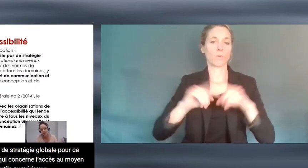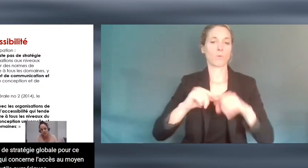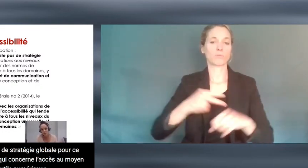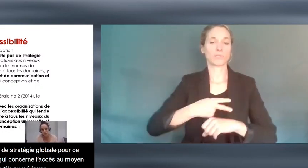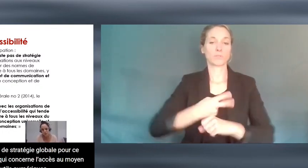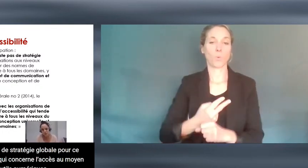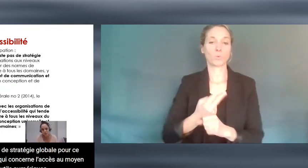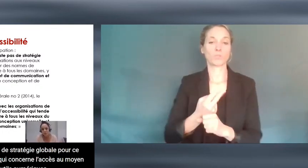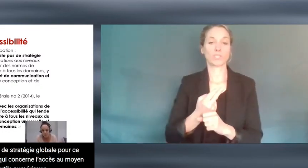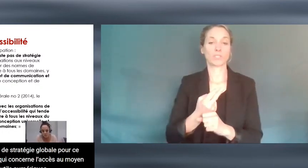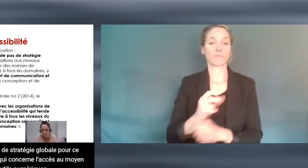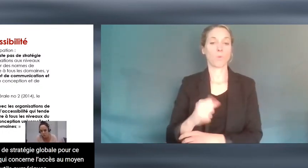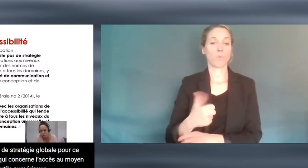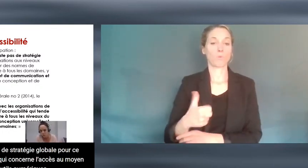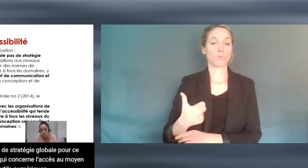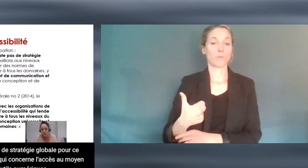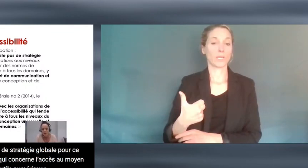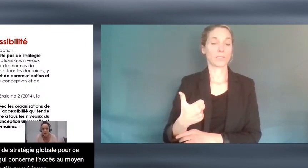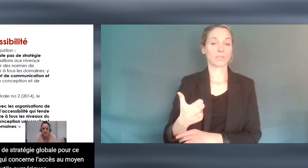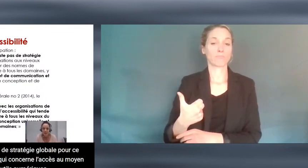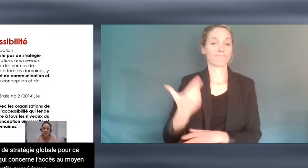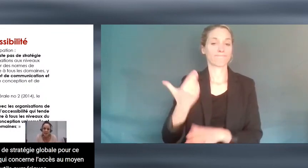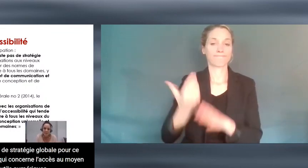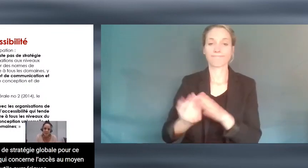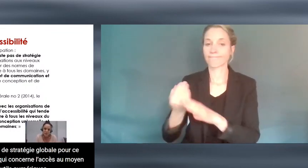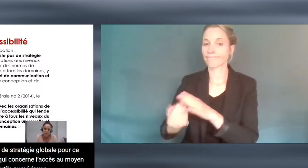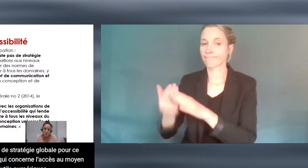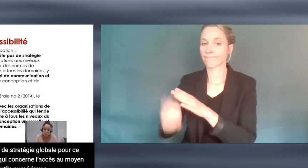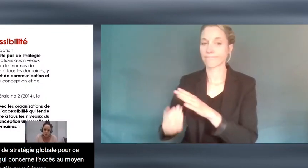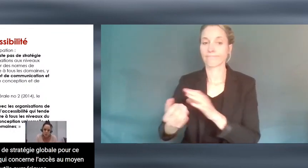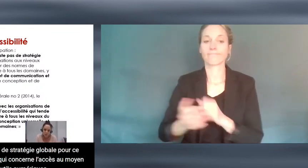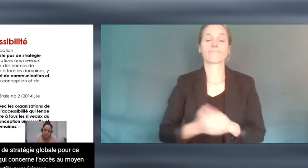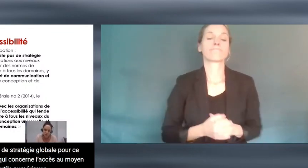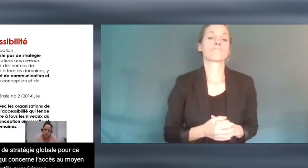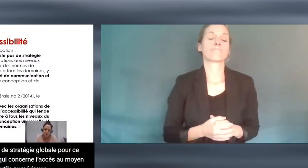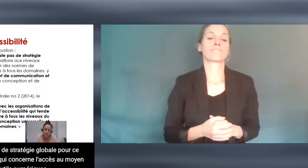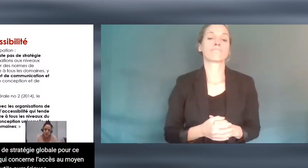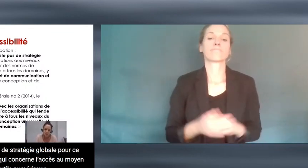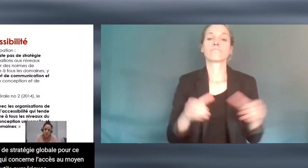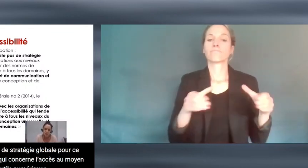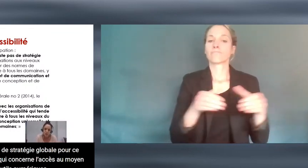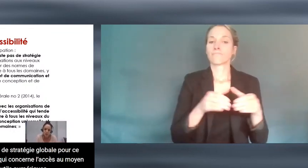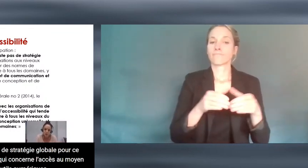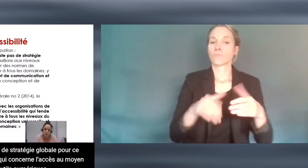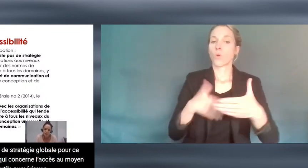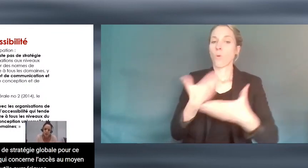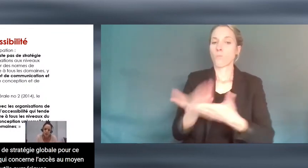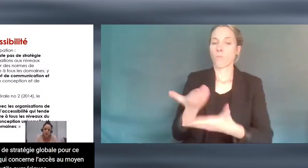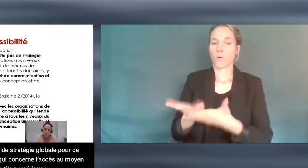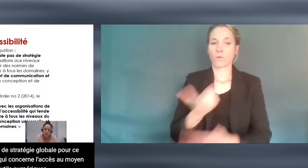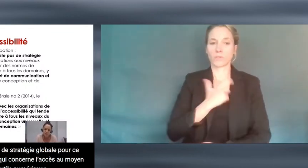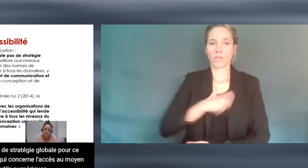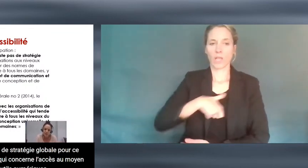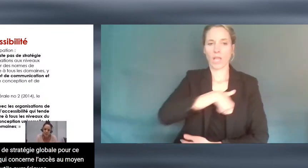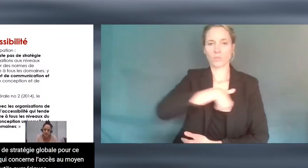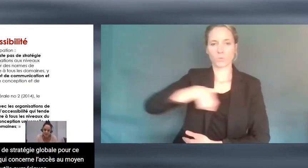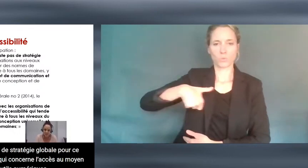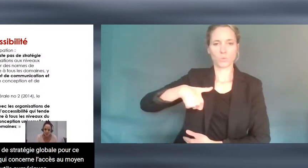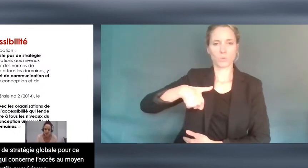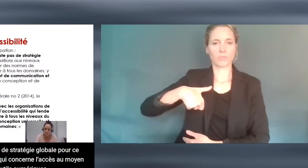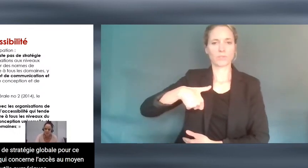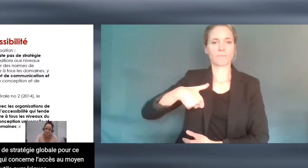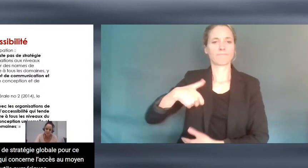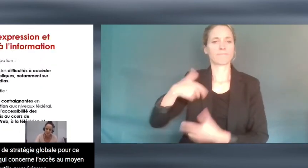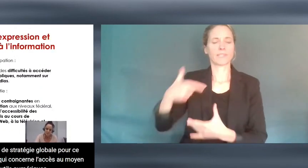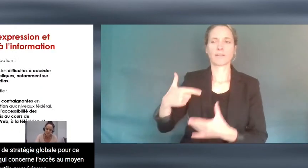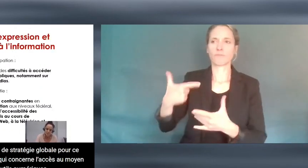Et du coup, elle a proposé, conseillé à la Suisse de se donner une telle